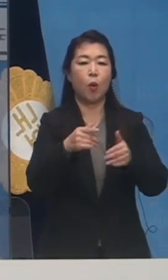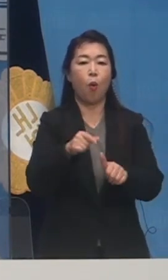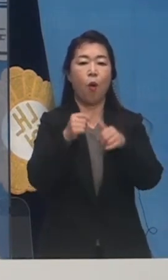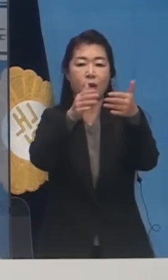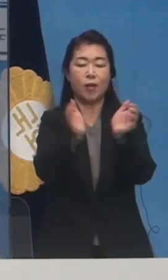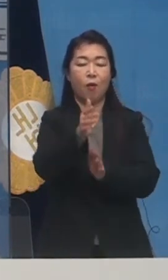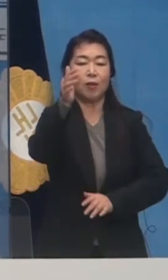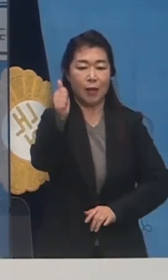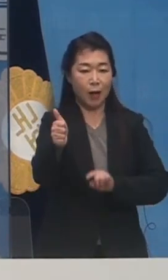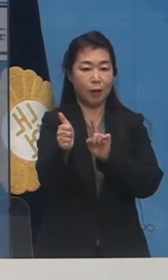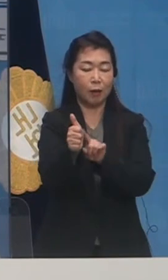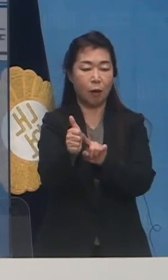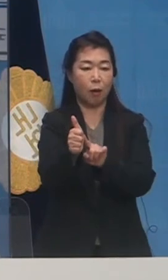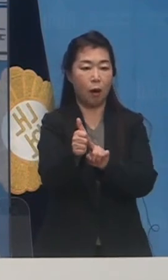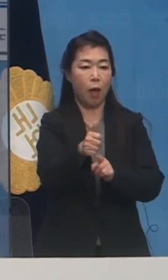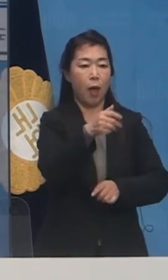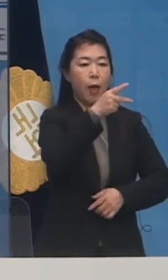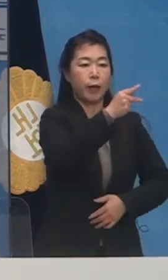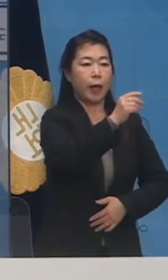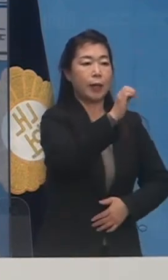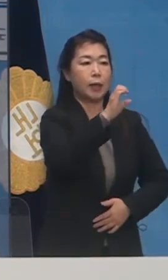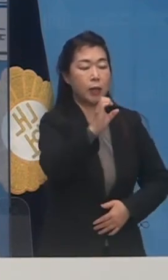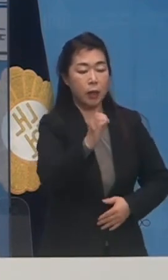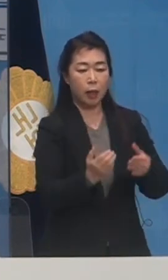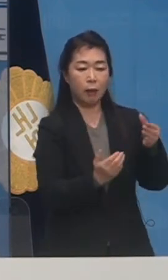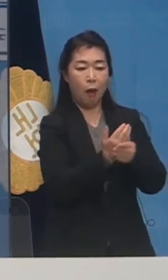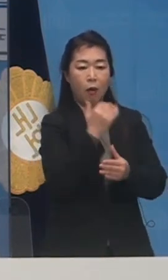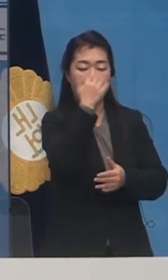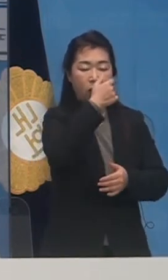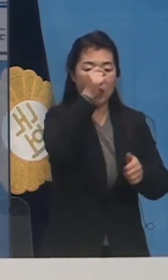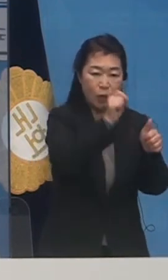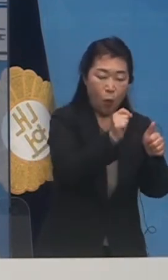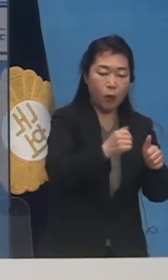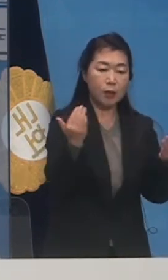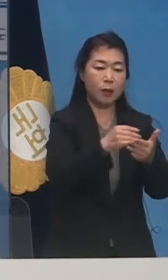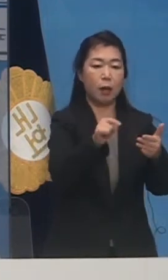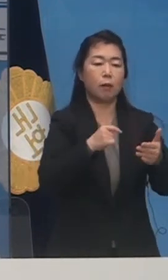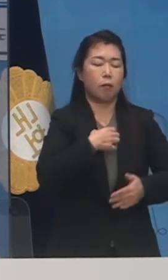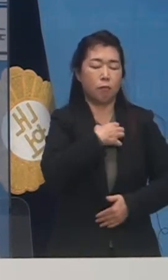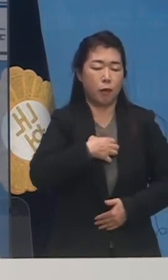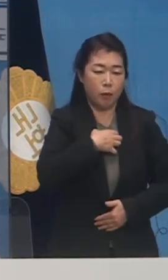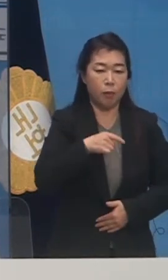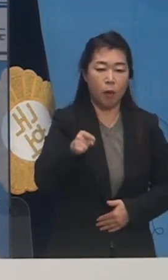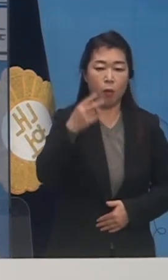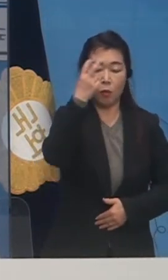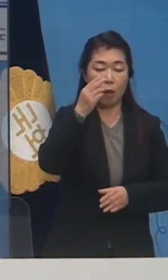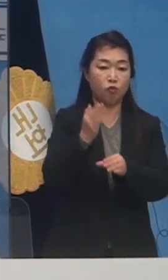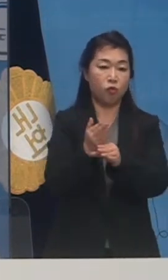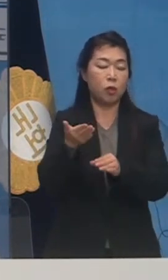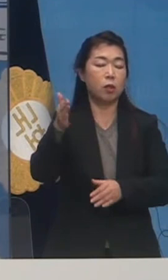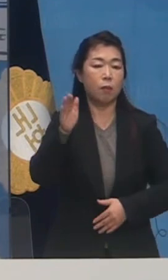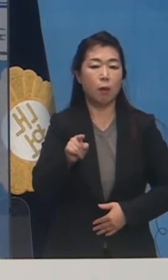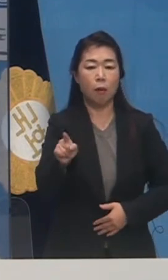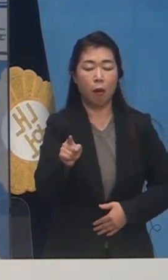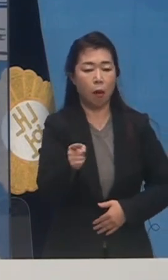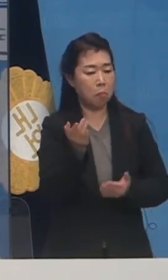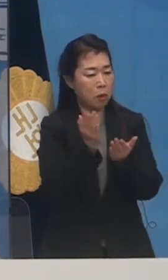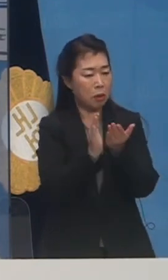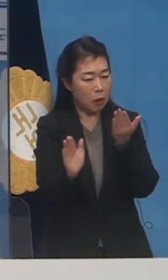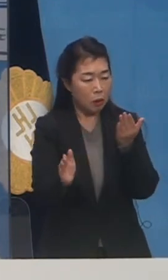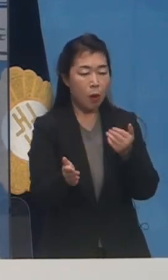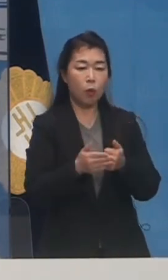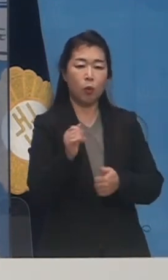대구지방고용노동청장에게 KC에서 발생한 성희롱과 직장 내 괴롭힘이 지청에서 조사 중이나